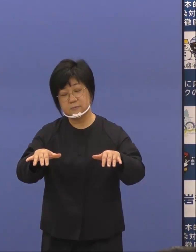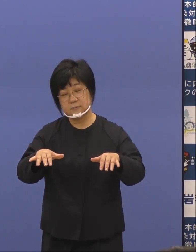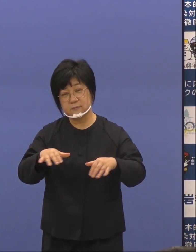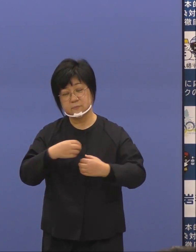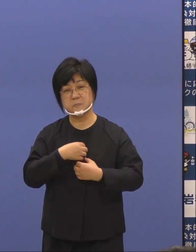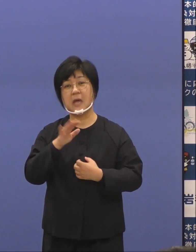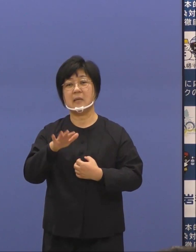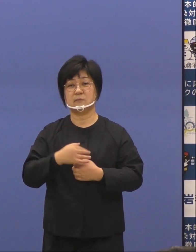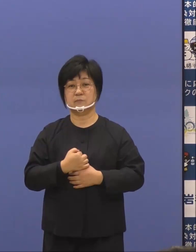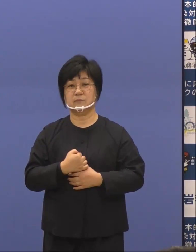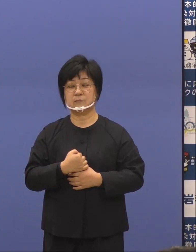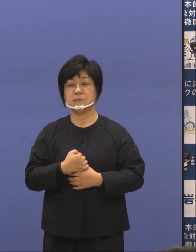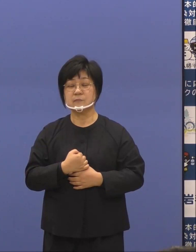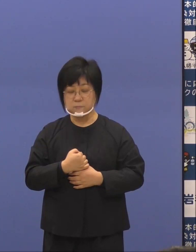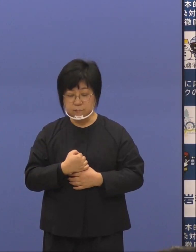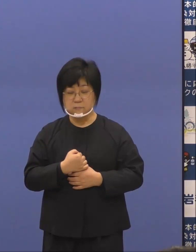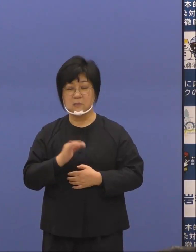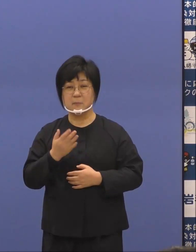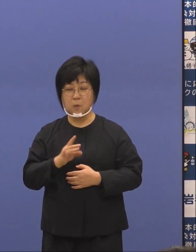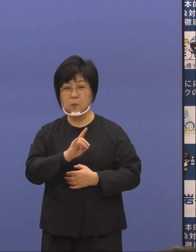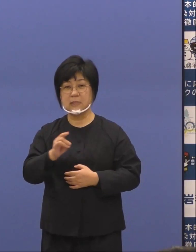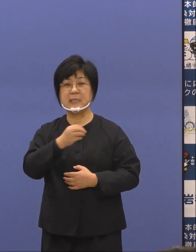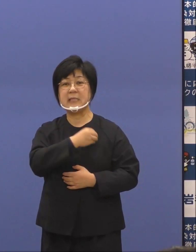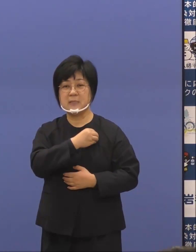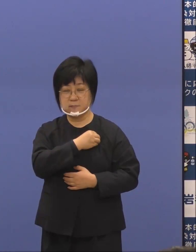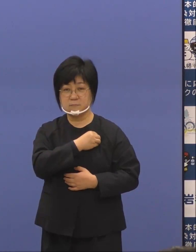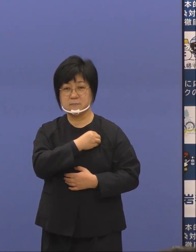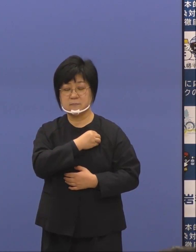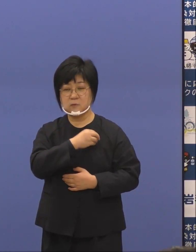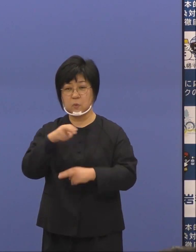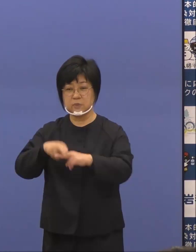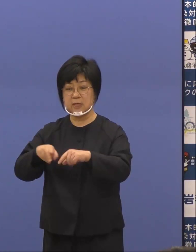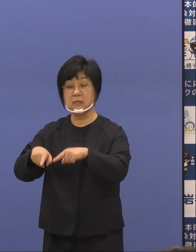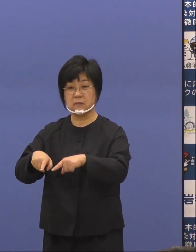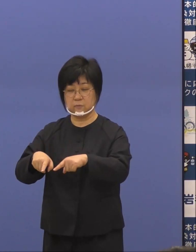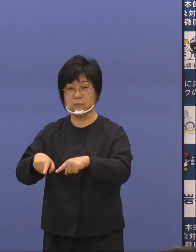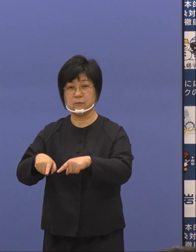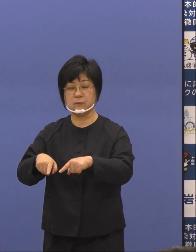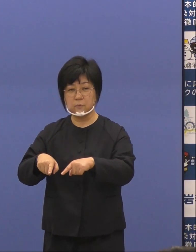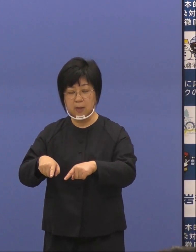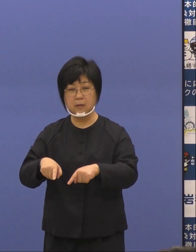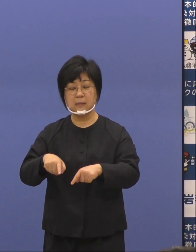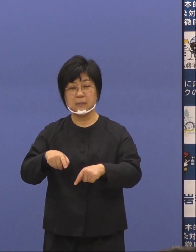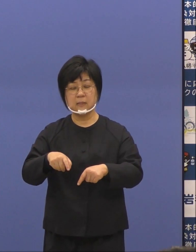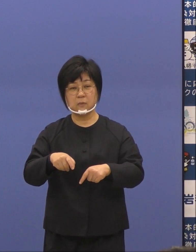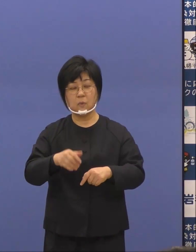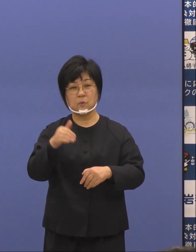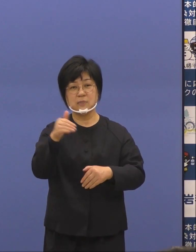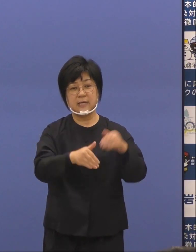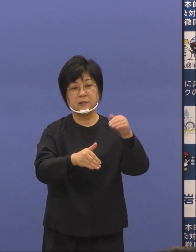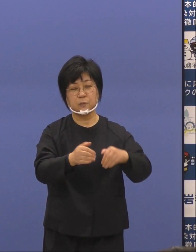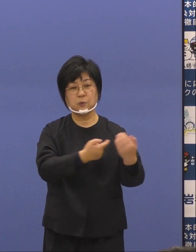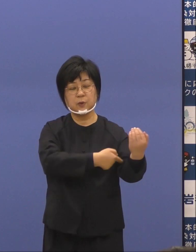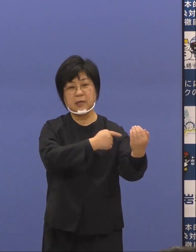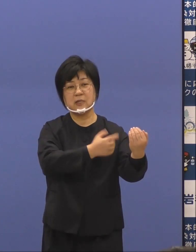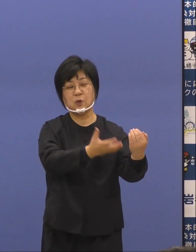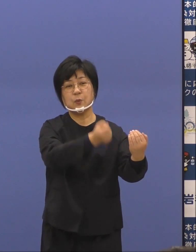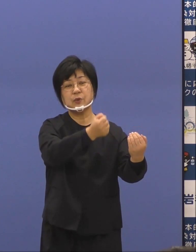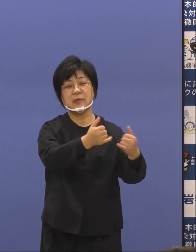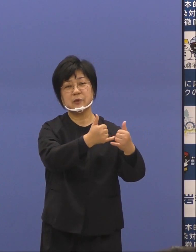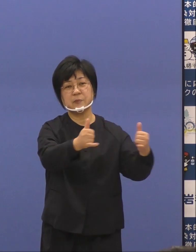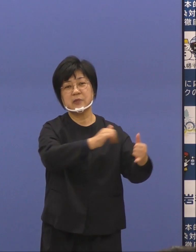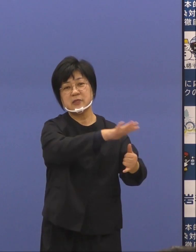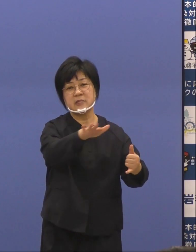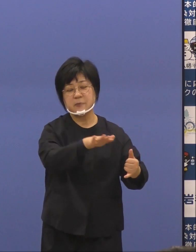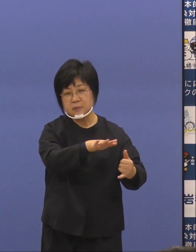までその議員の議席っていうのはそれは有権者のものなのだっていうですね、民主主義の大前提をま